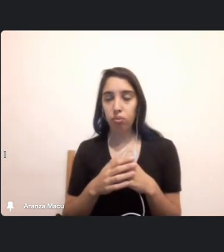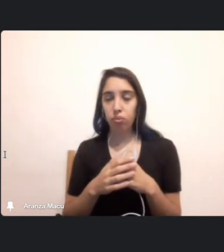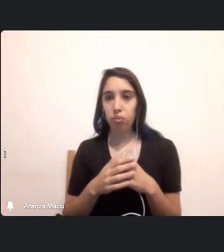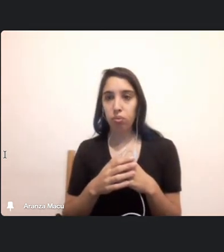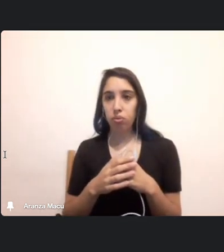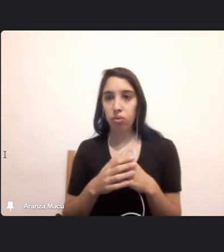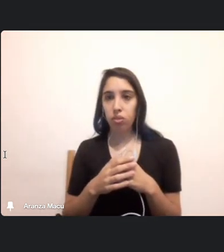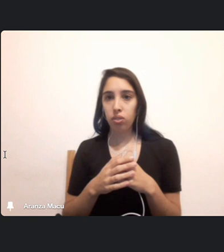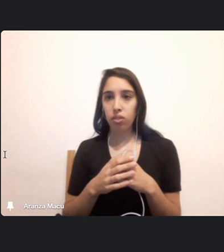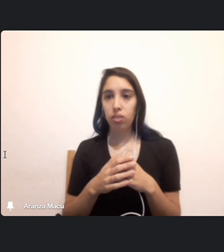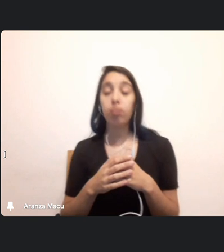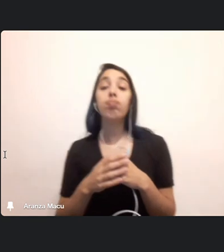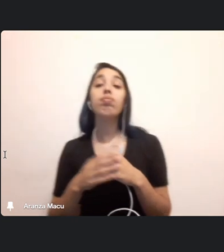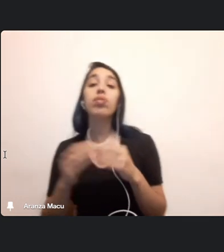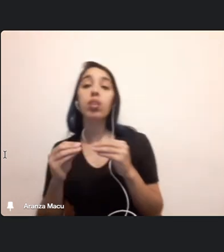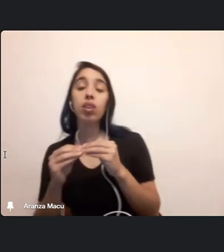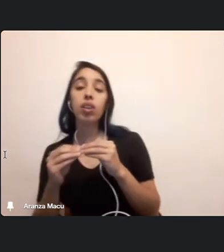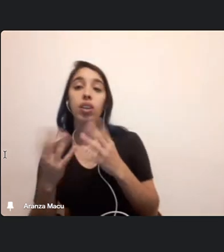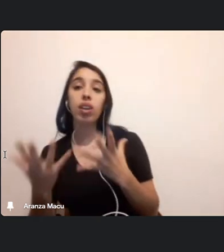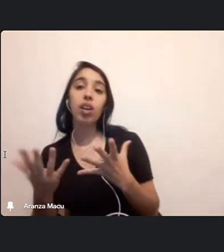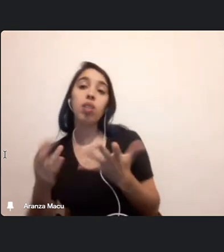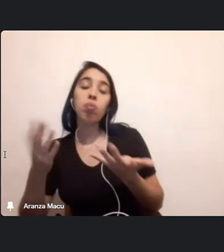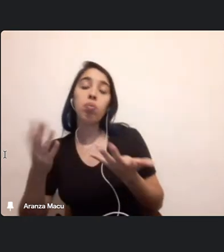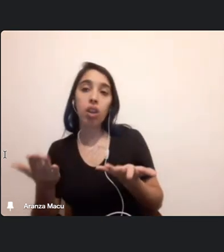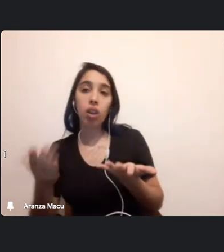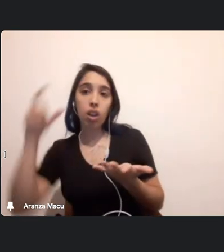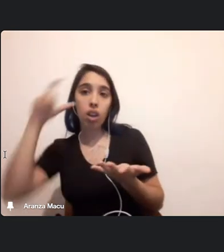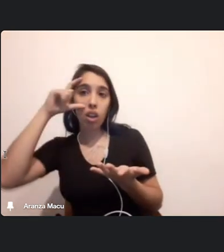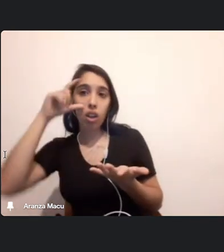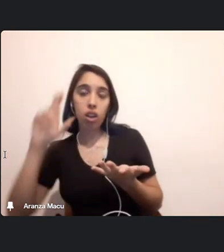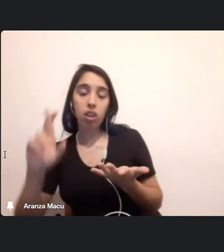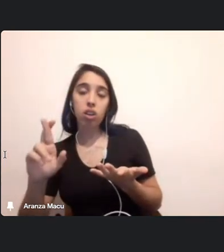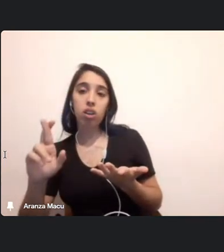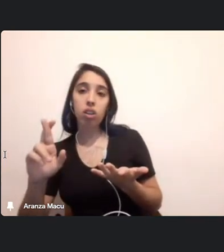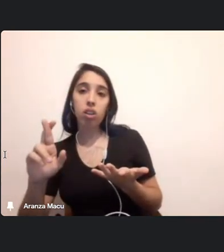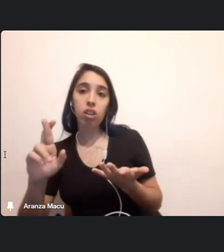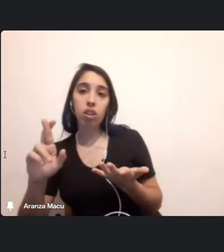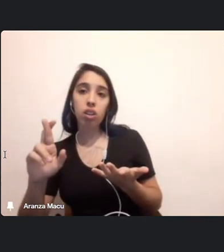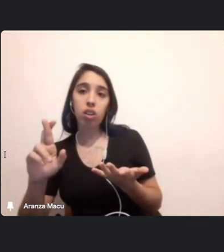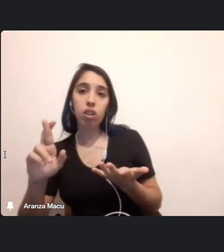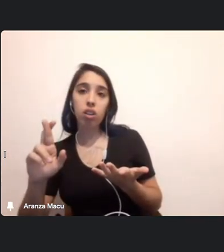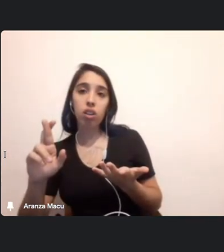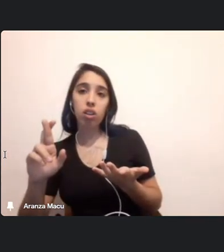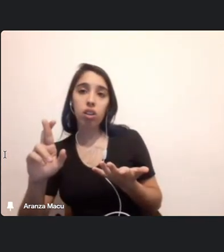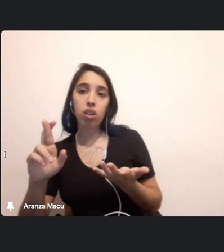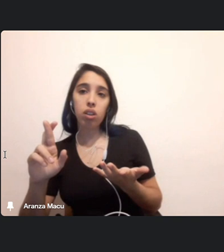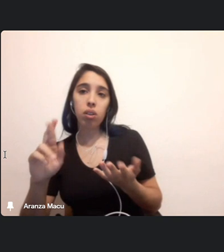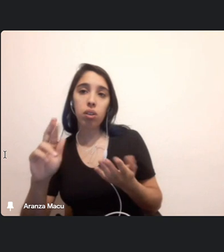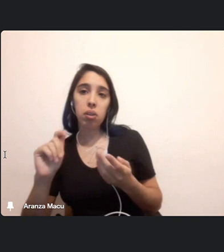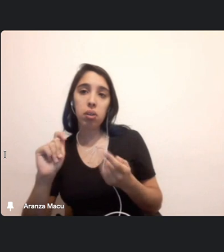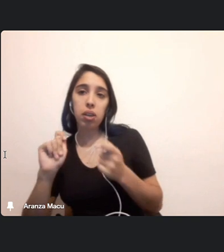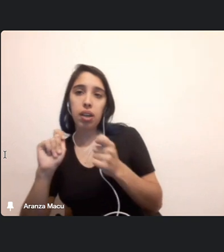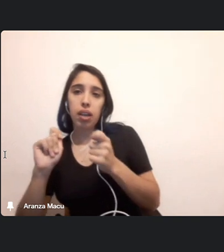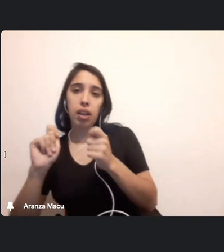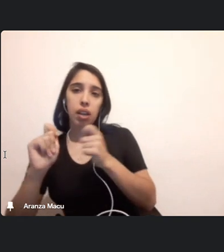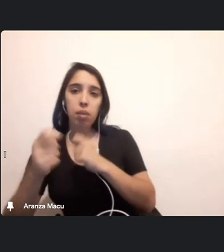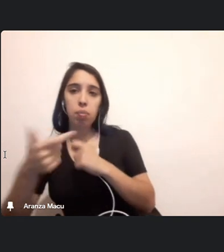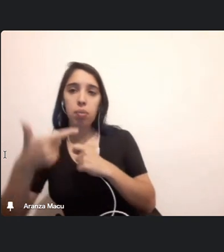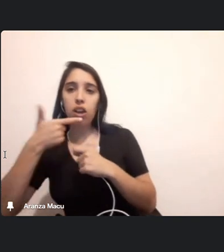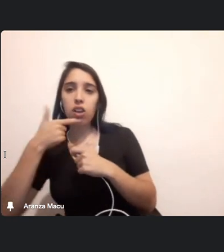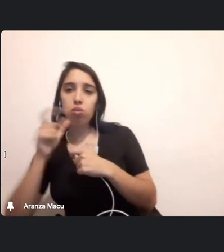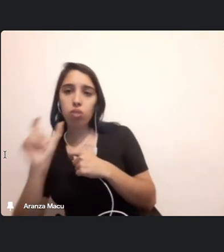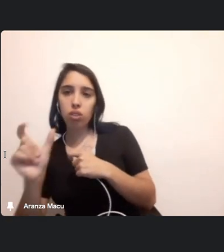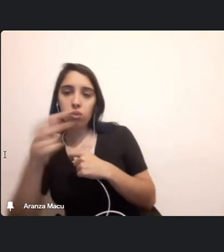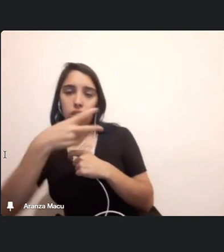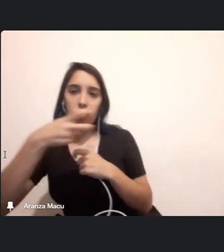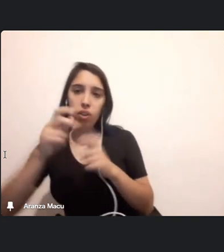Ahí sería la ER, Claro. profe. ¿Qué Se sería? convierte en sustantivo. ¿El sustantivo y qué tipo de